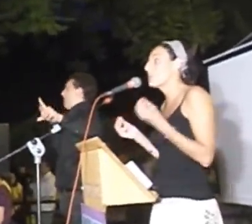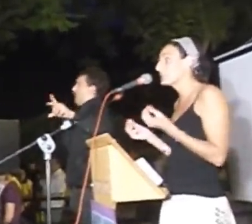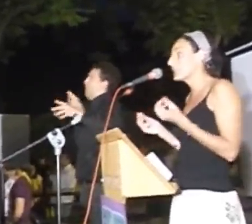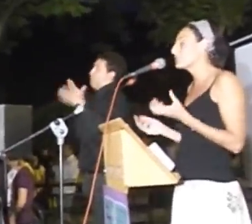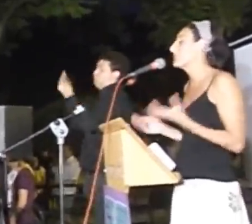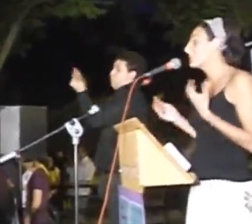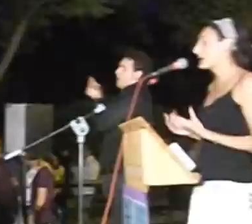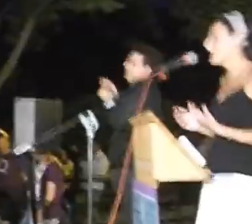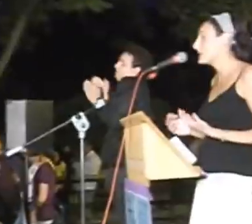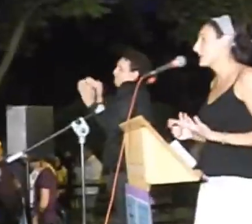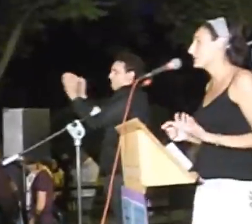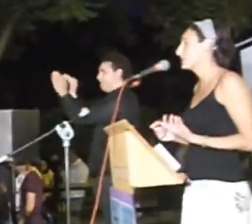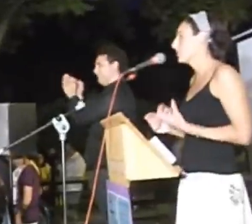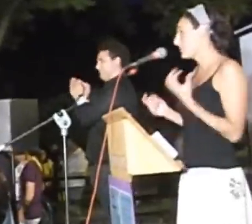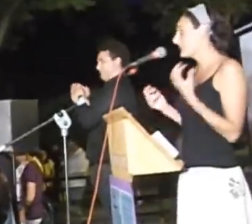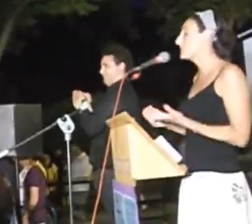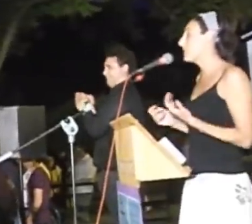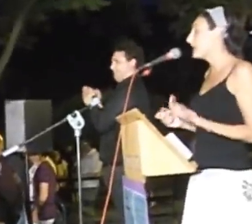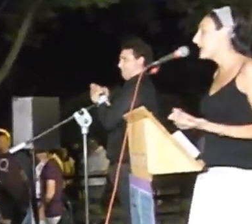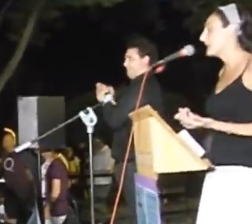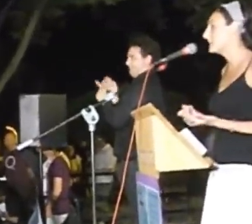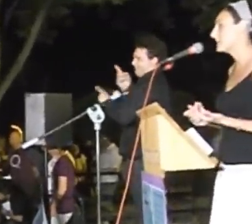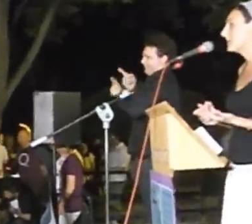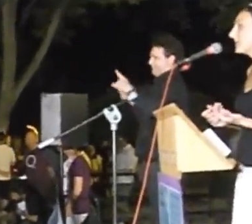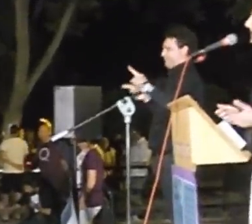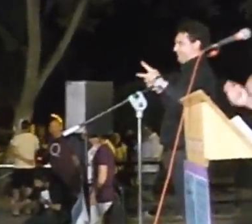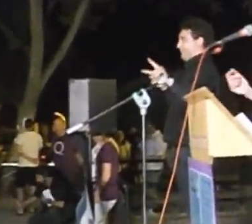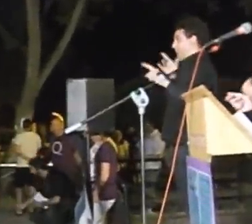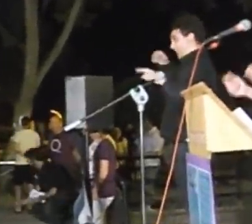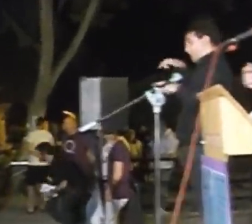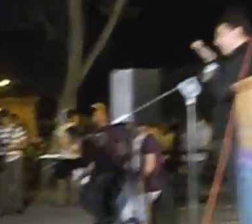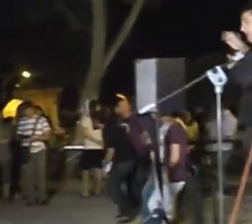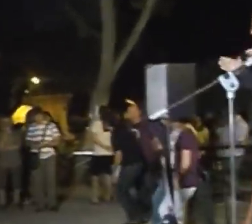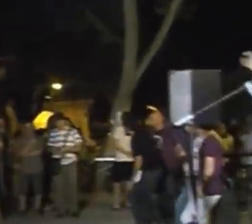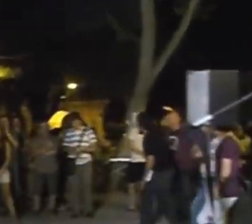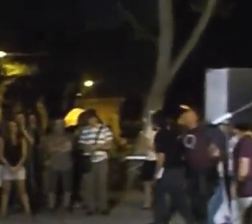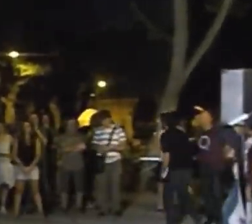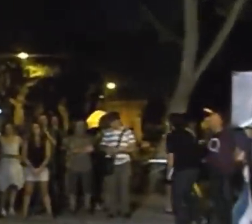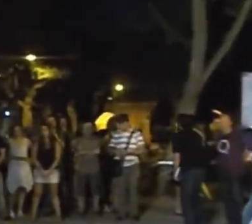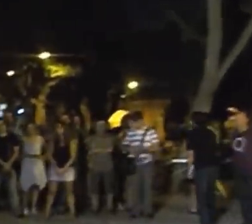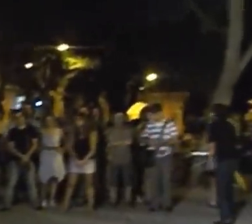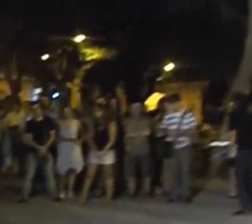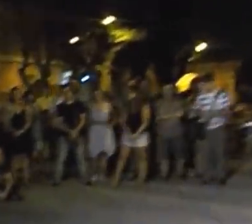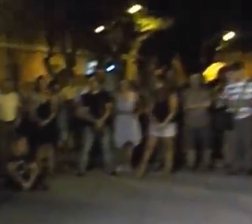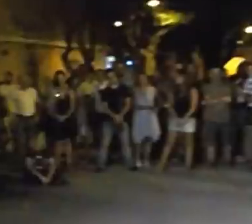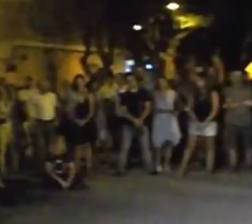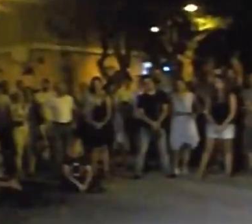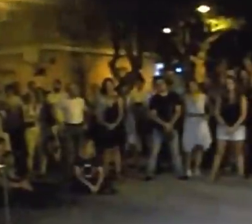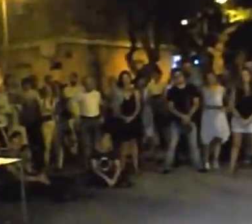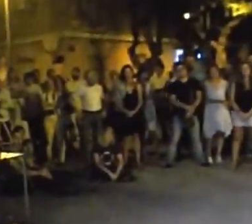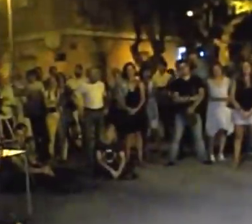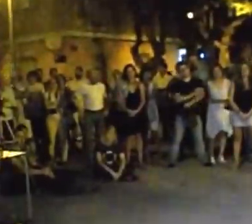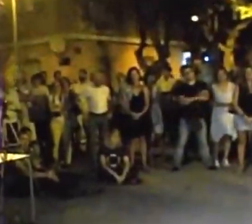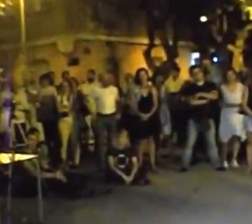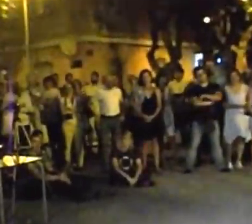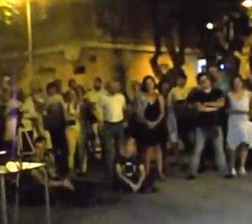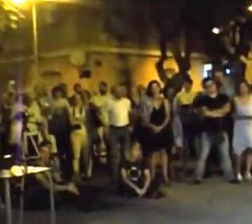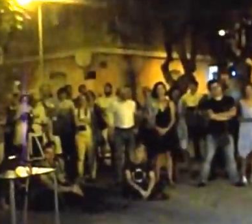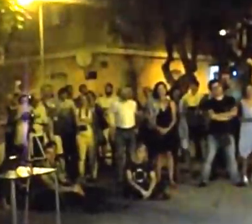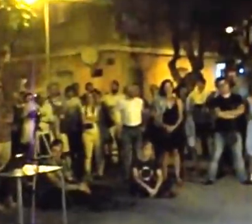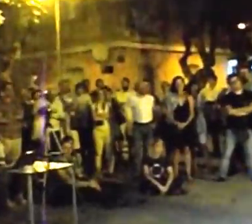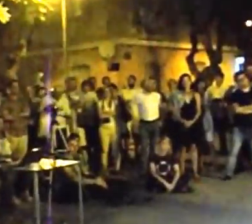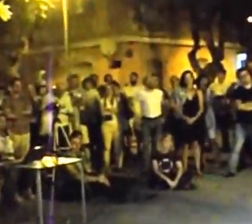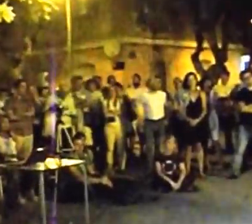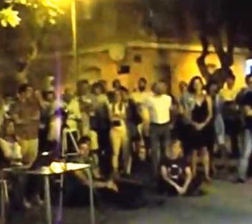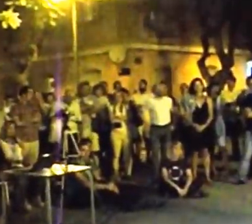muchas empresas pero más pequeñitas son empresas familiares Que por supuesto tienen más gastos de producción las empresas americanas van